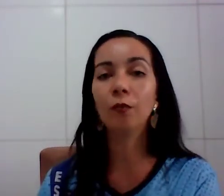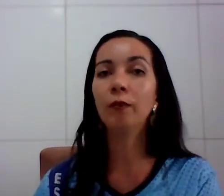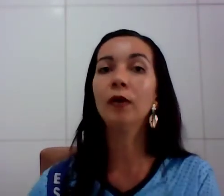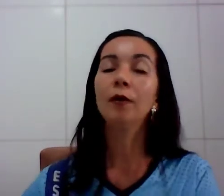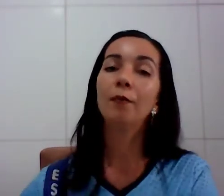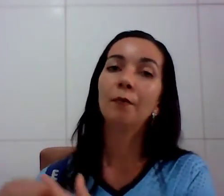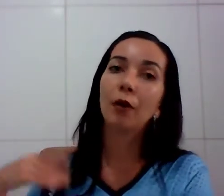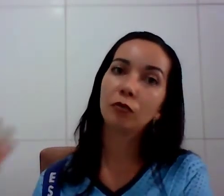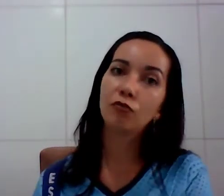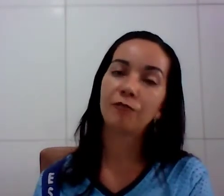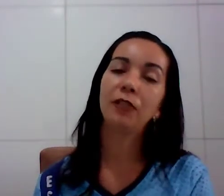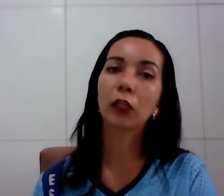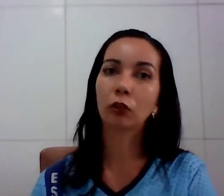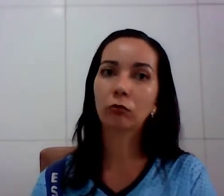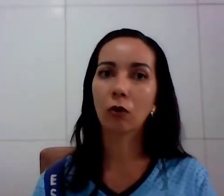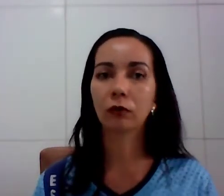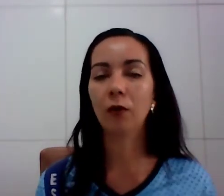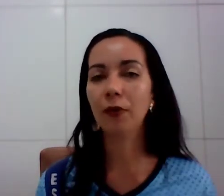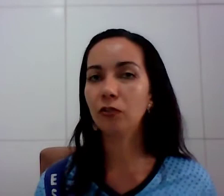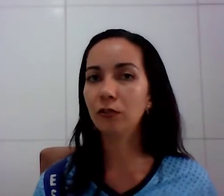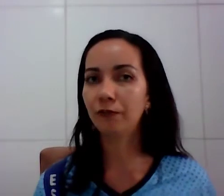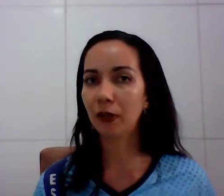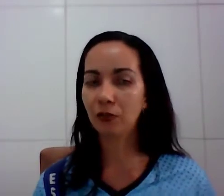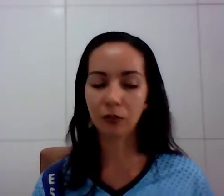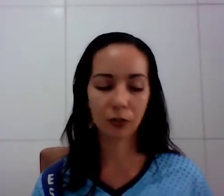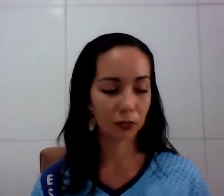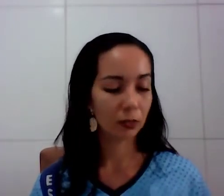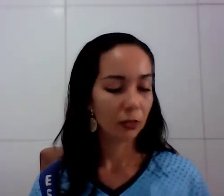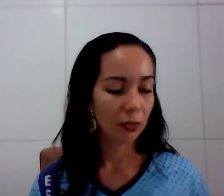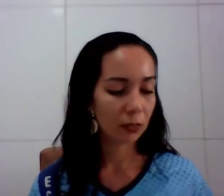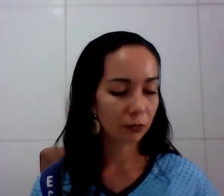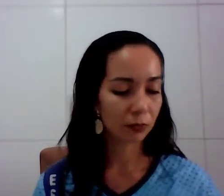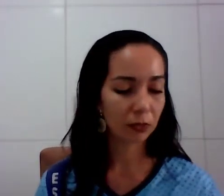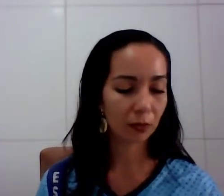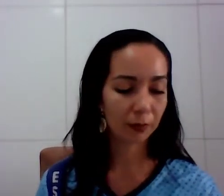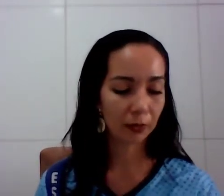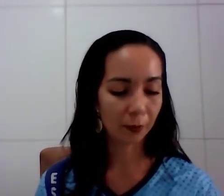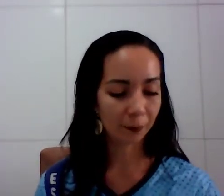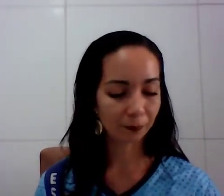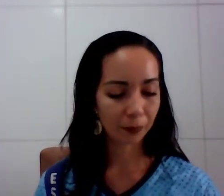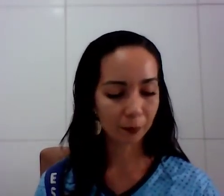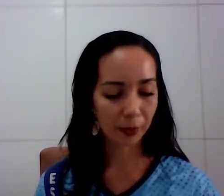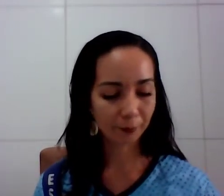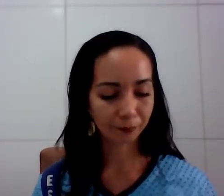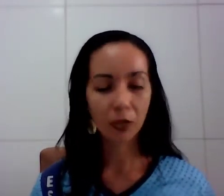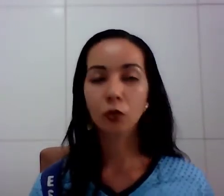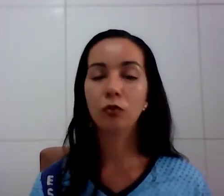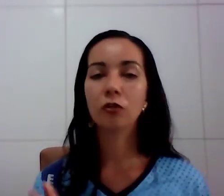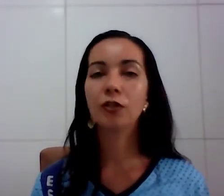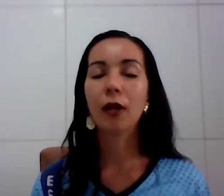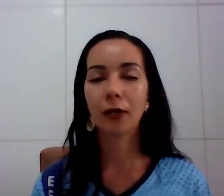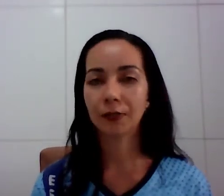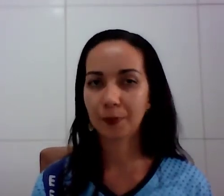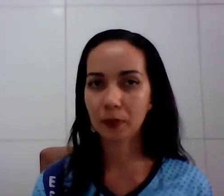um modo de vida totalmente diferente deles. E é isso que vocês aprenderão também durante as